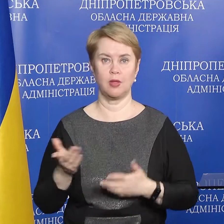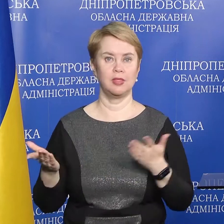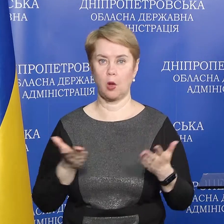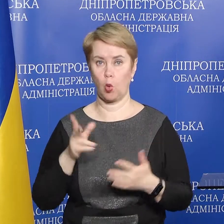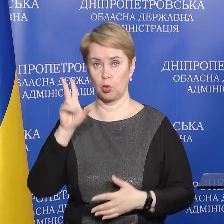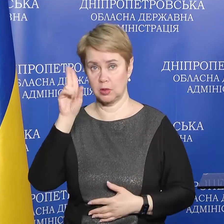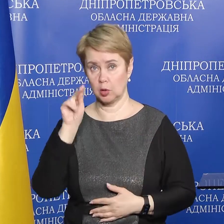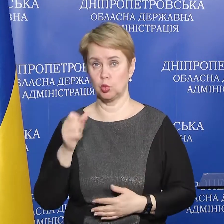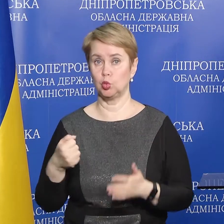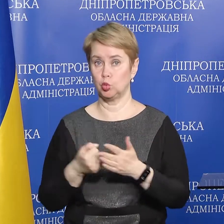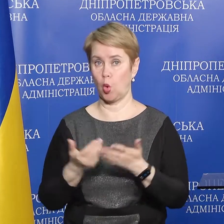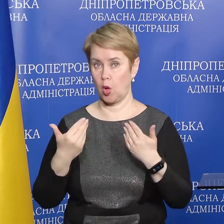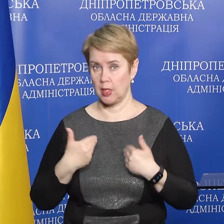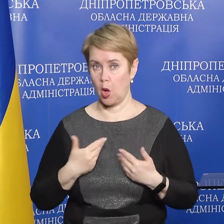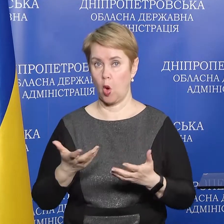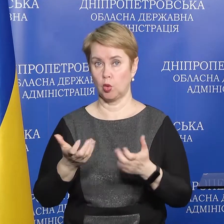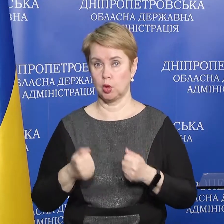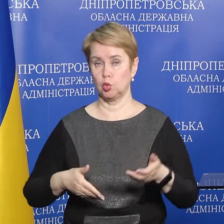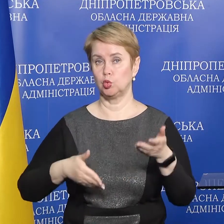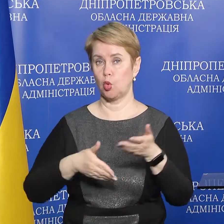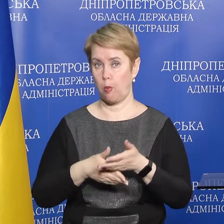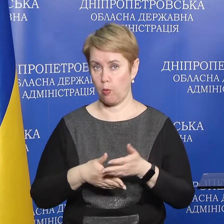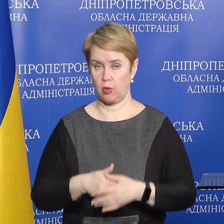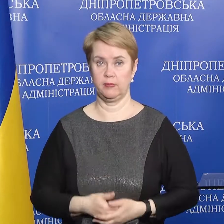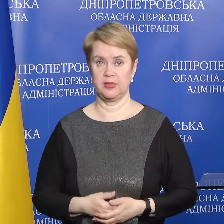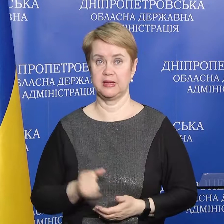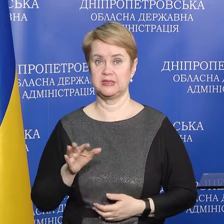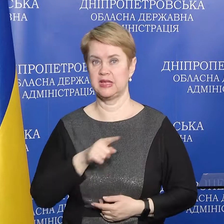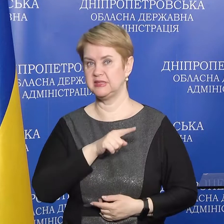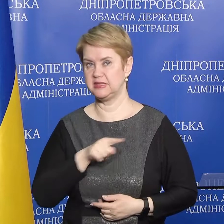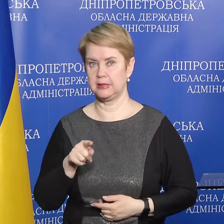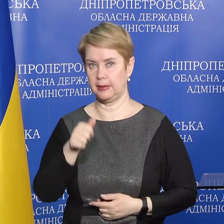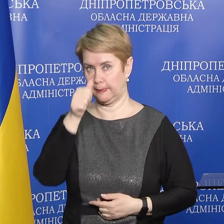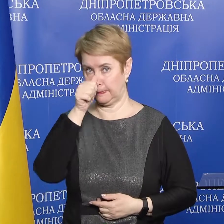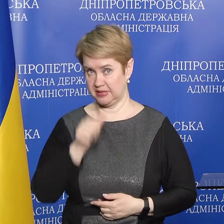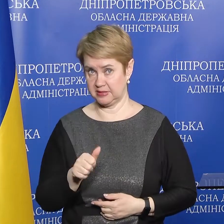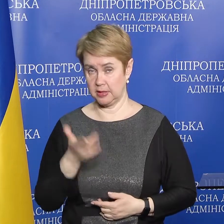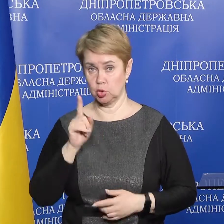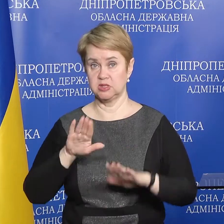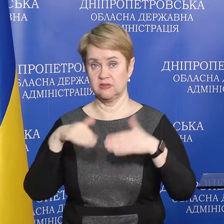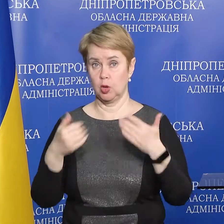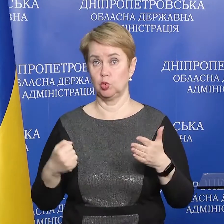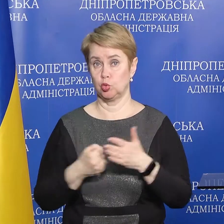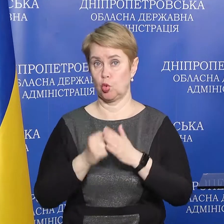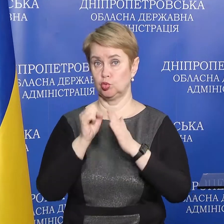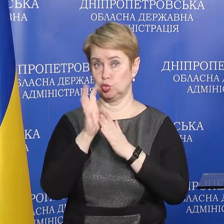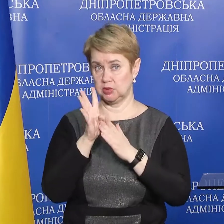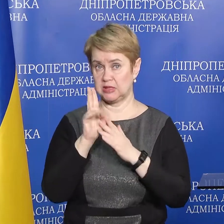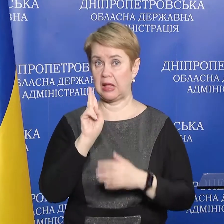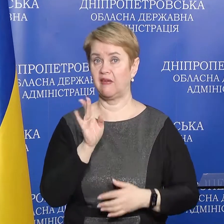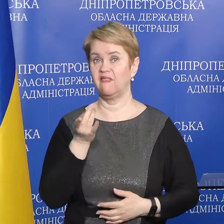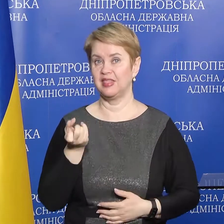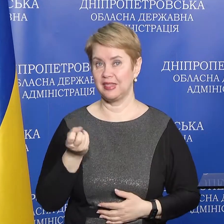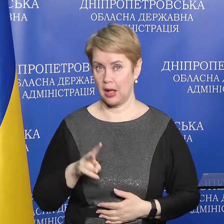якою датою до нас, вона отримає допомогу за цілий місяць. Якщо вона звернеться до 14